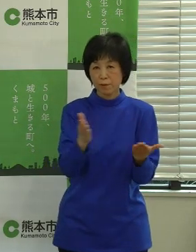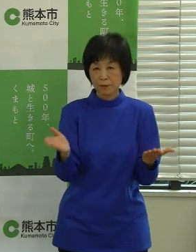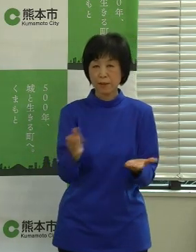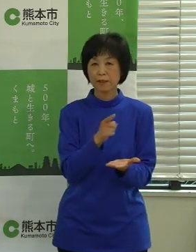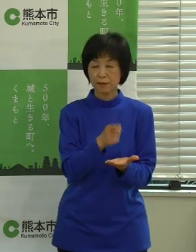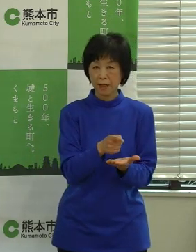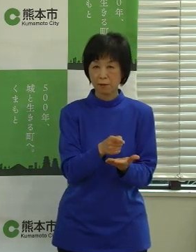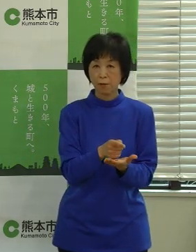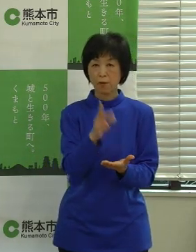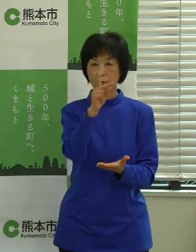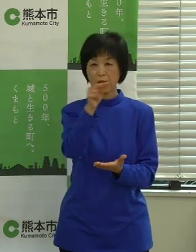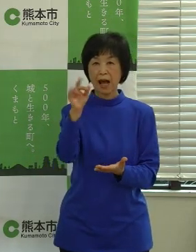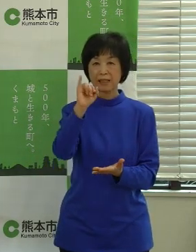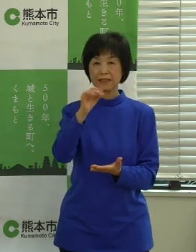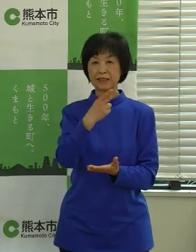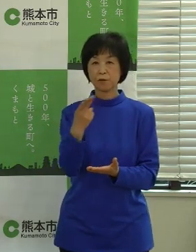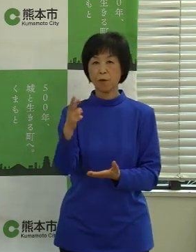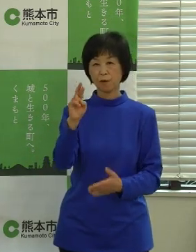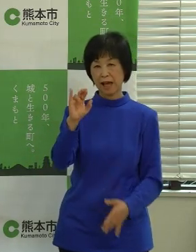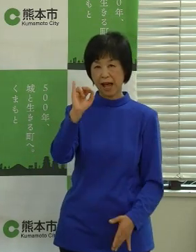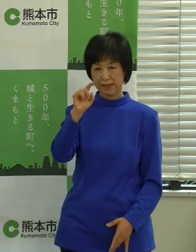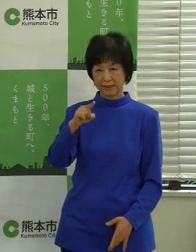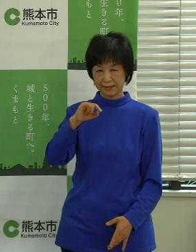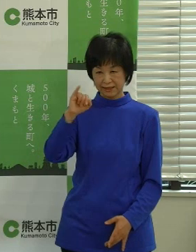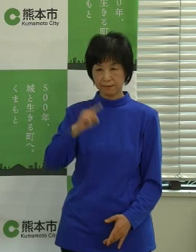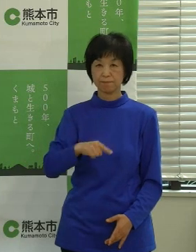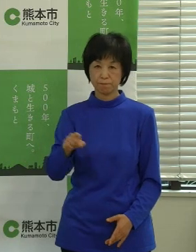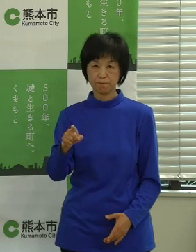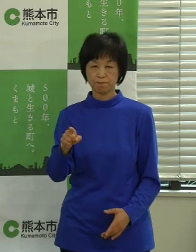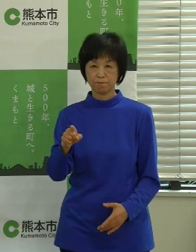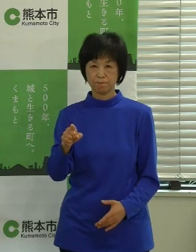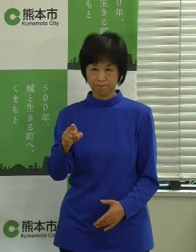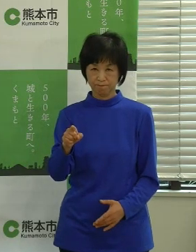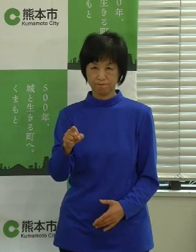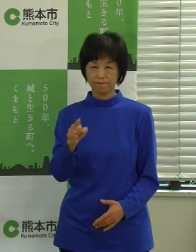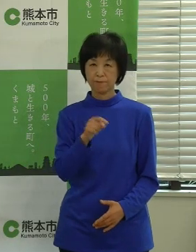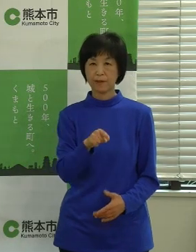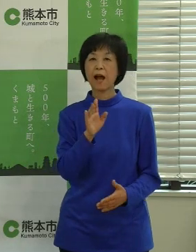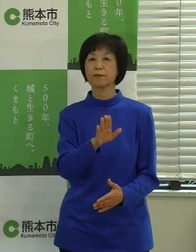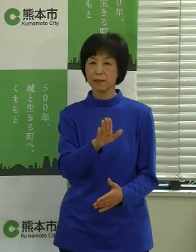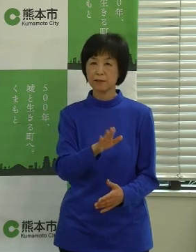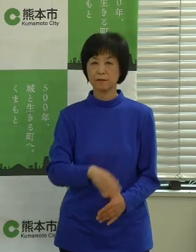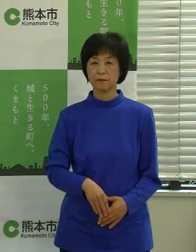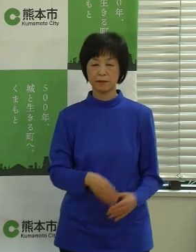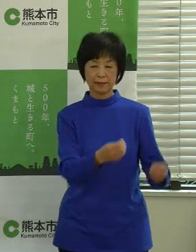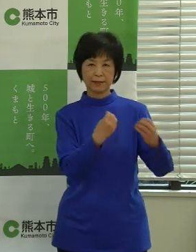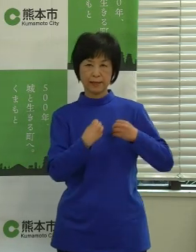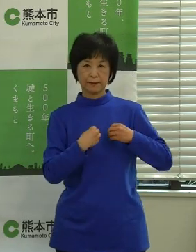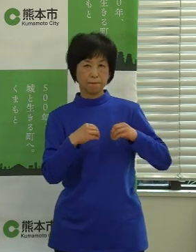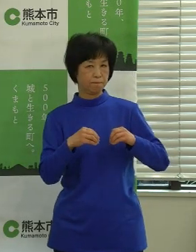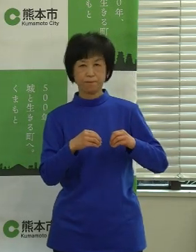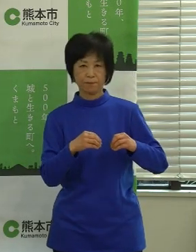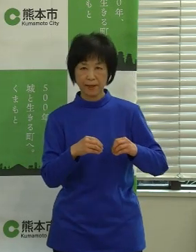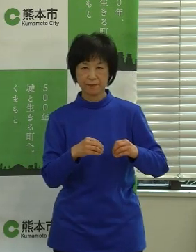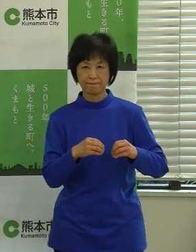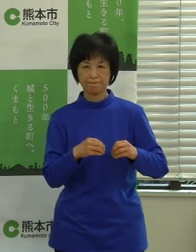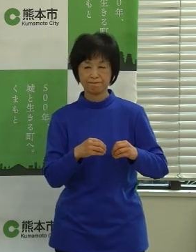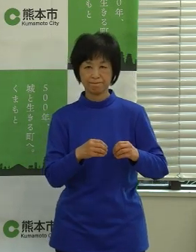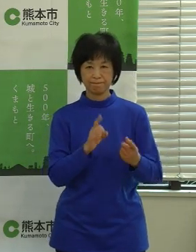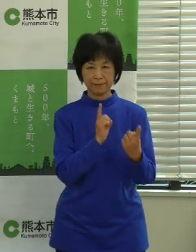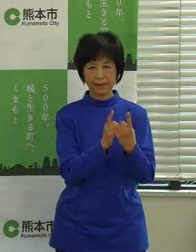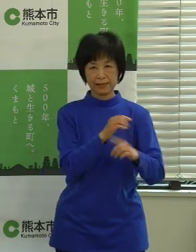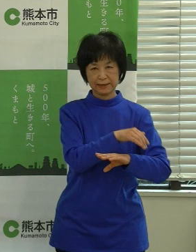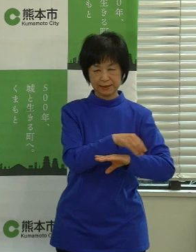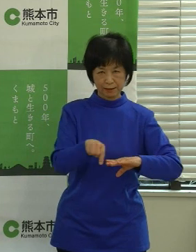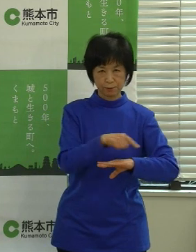インを取りまとめられて、いろいろそのできるだけその感染を出さないような対策をされて